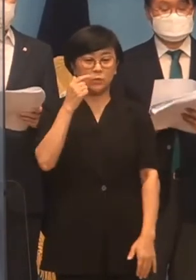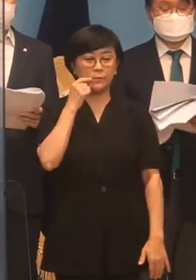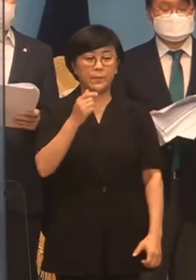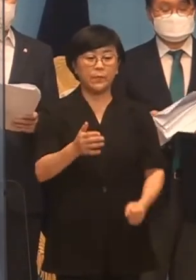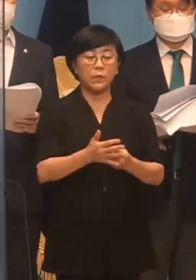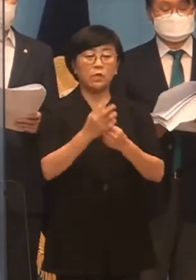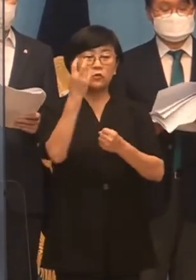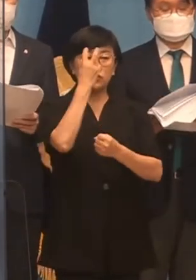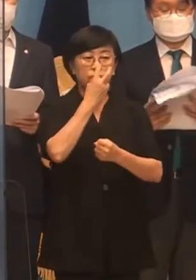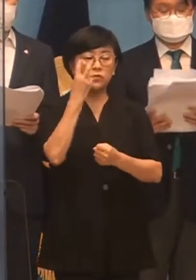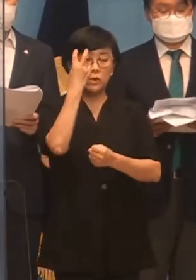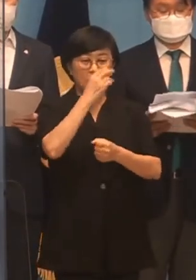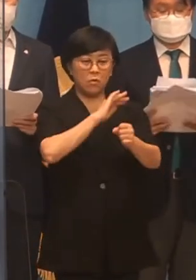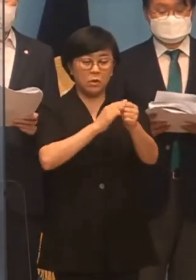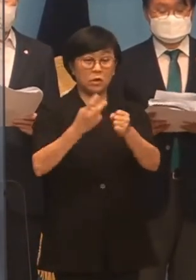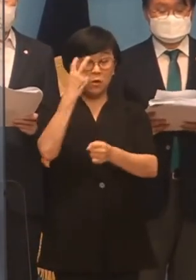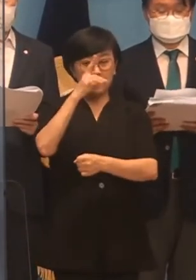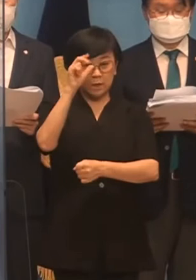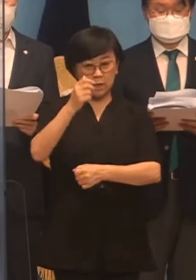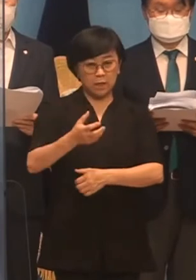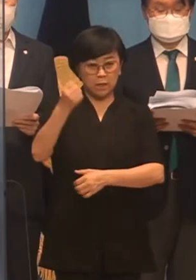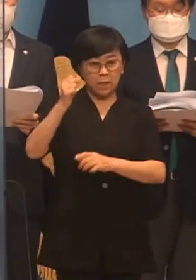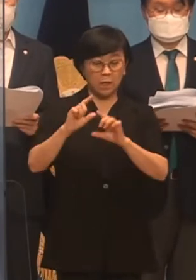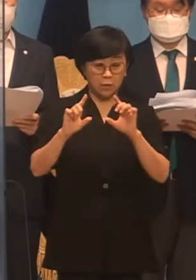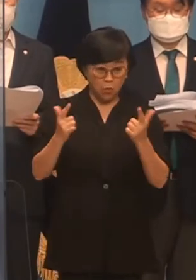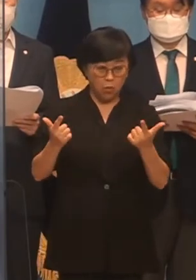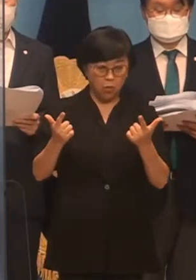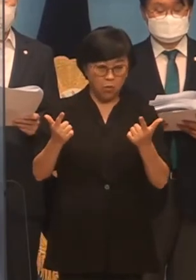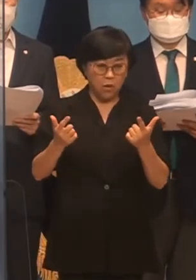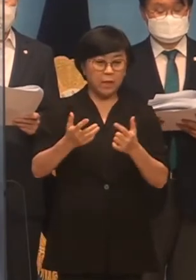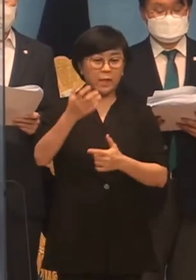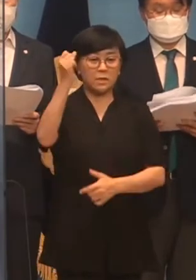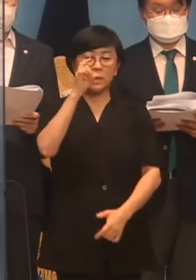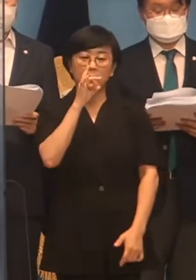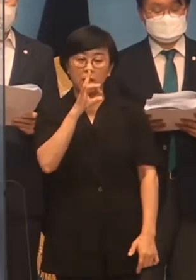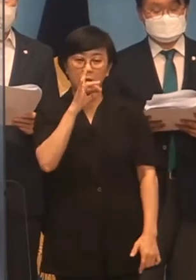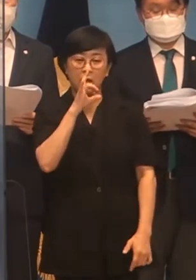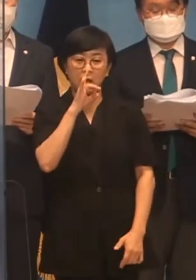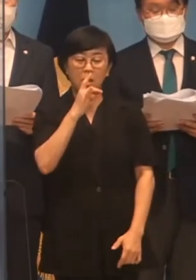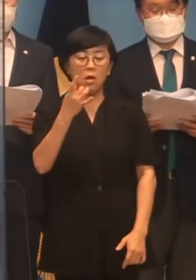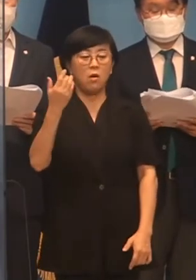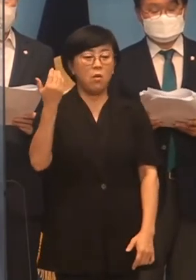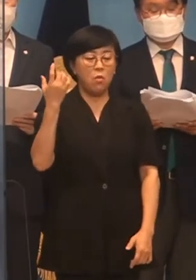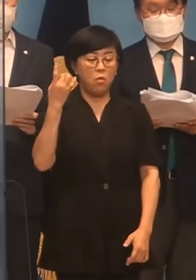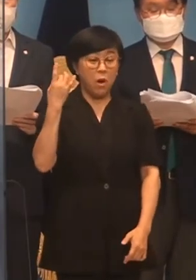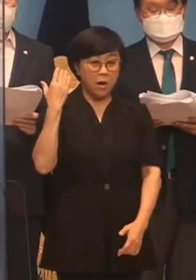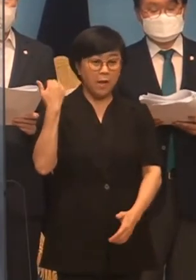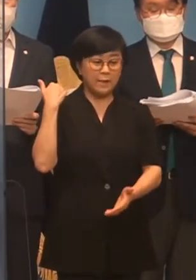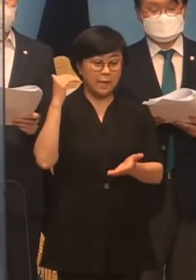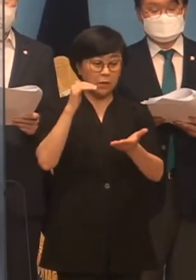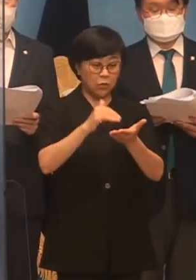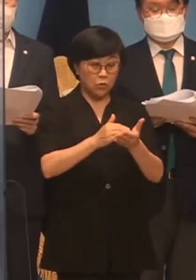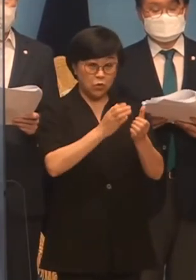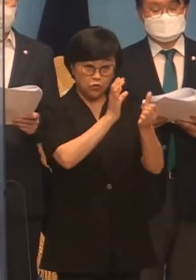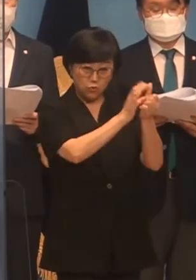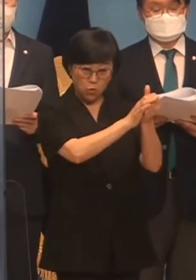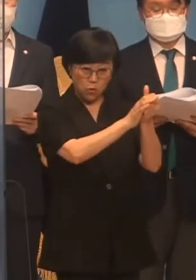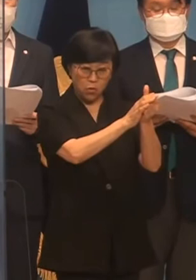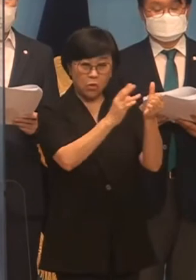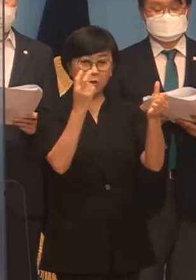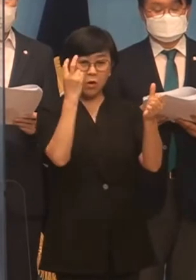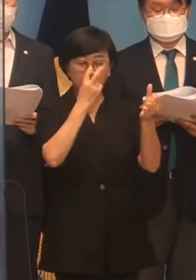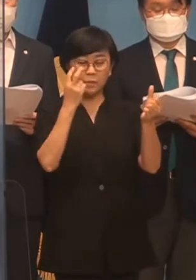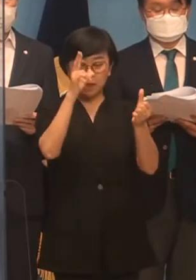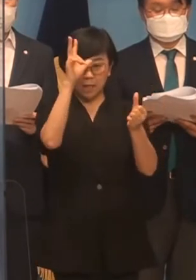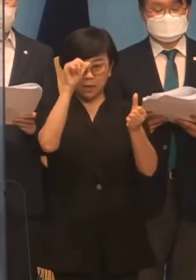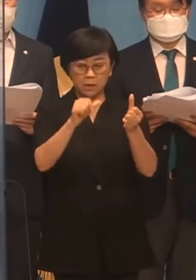수사권은 검찰 고유의 권한이 아닙니다. 검찰이 가져서는 안 됐던 것을 다시 본래의 자리로 돌려놓고 검찰을